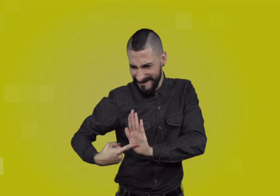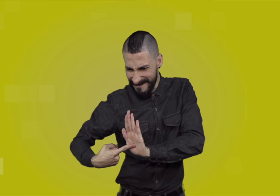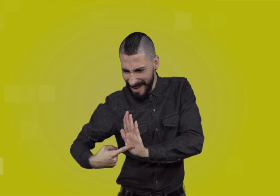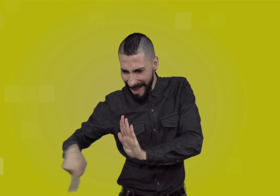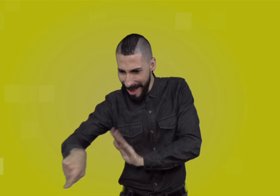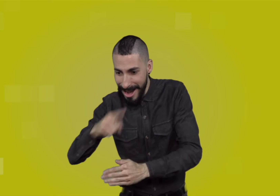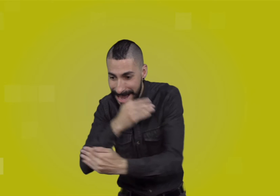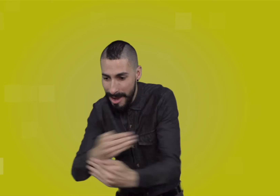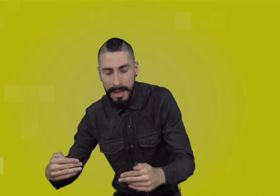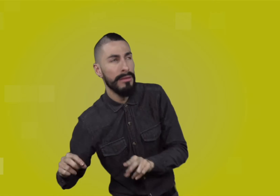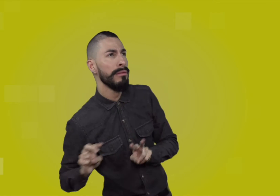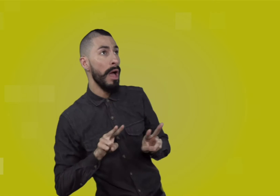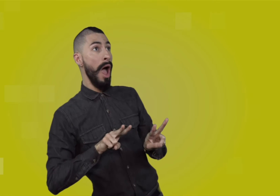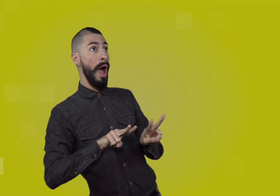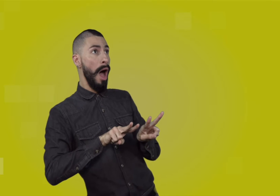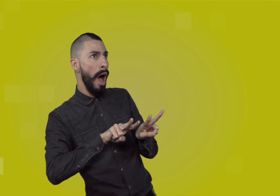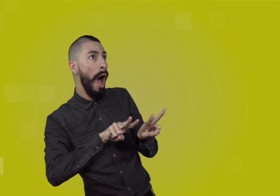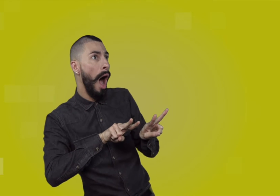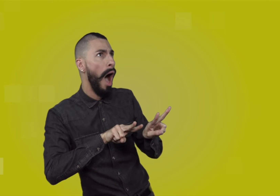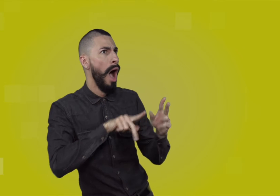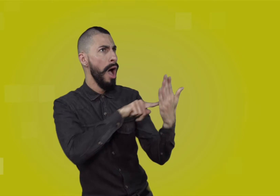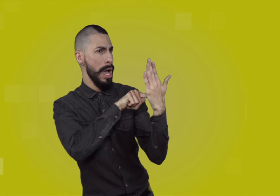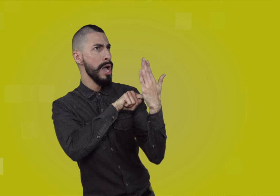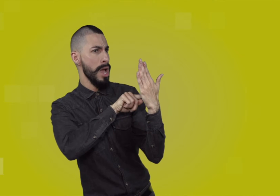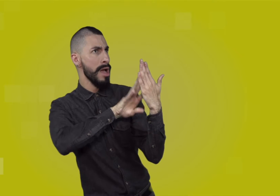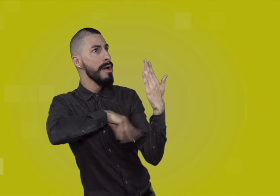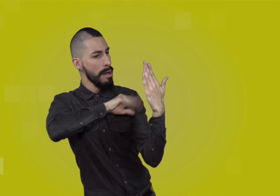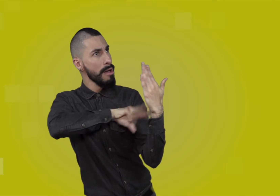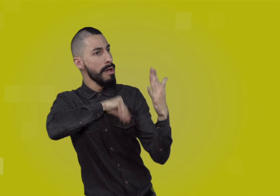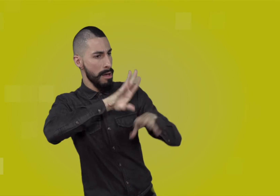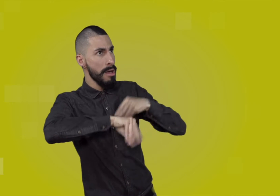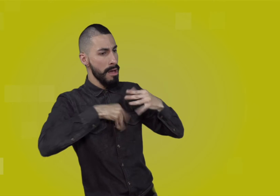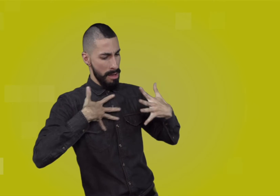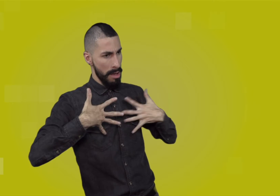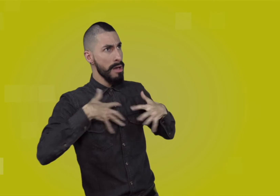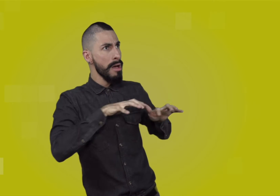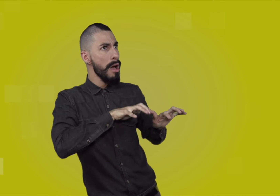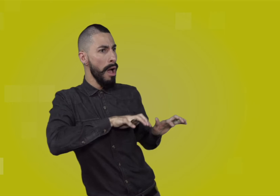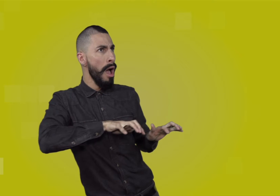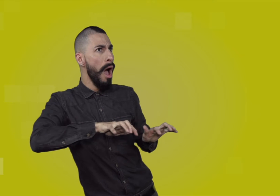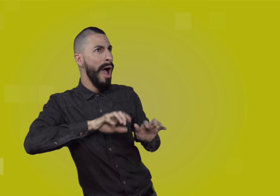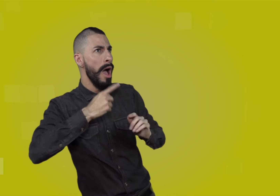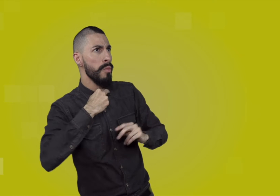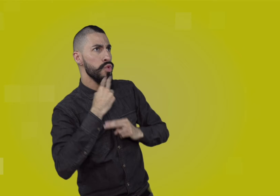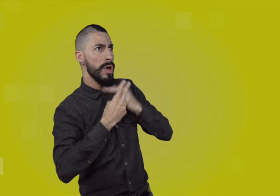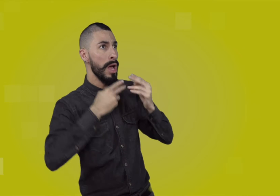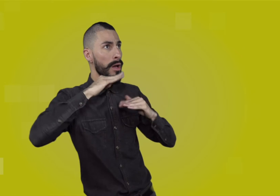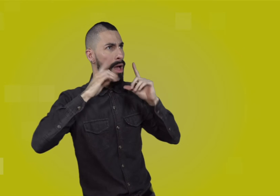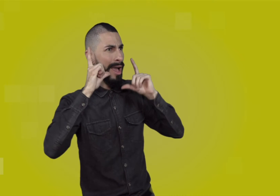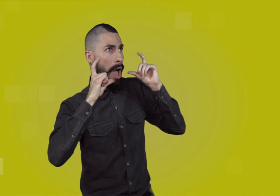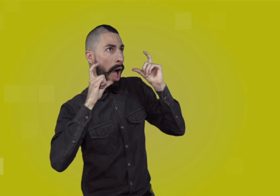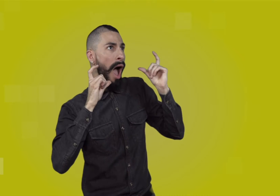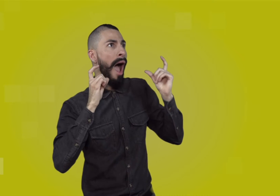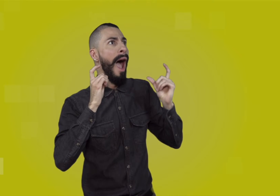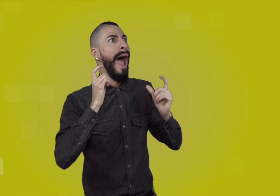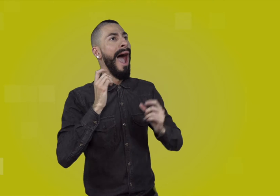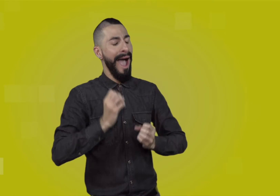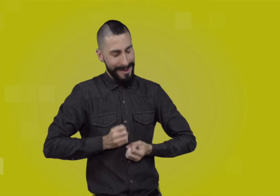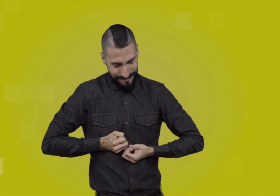el juego y la dramatización, enfatizando las expresiones, los gestos y modulando la voz. De esta manera se logra que los